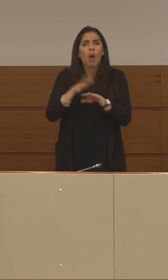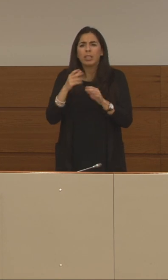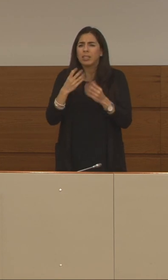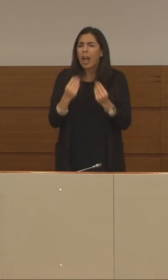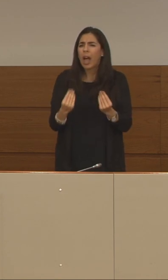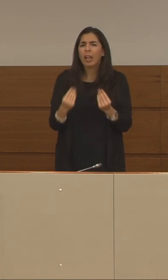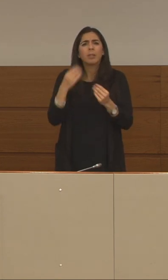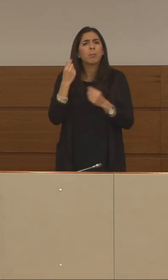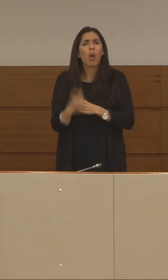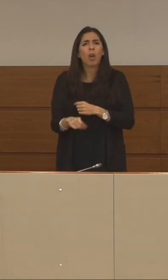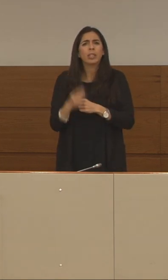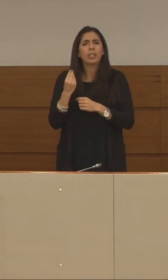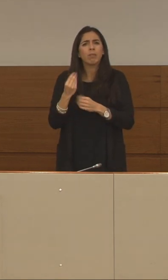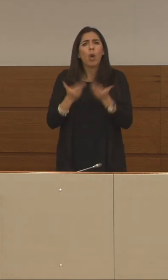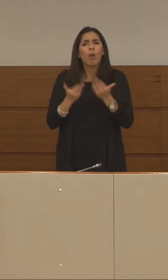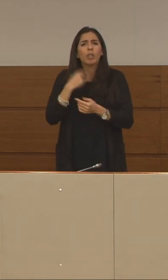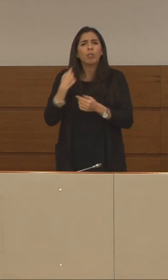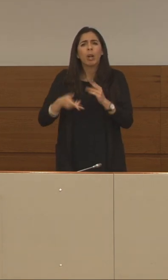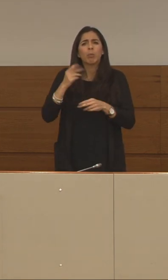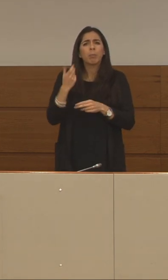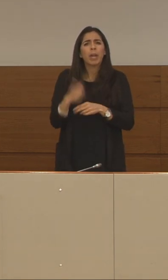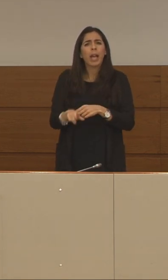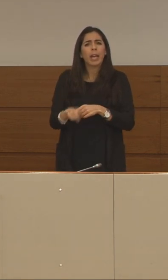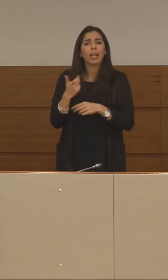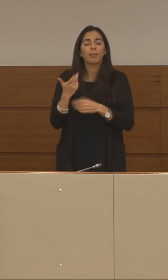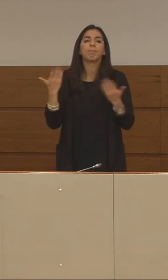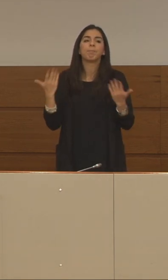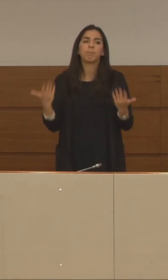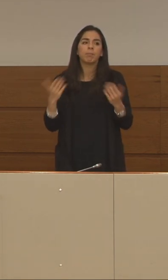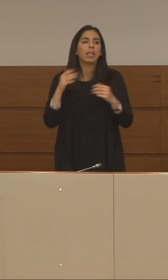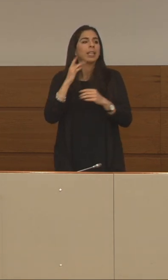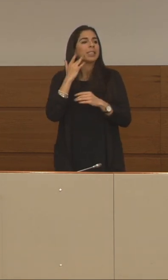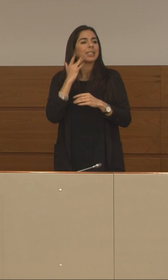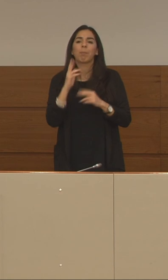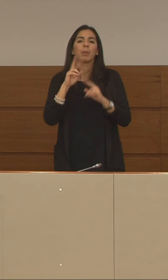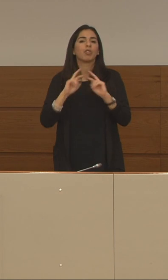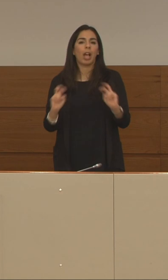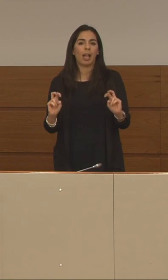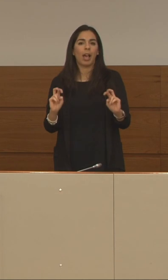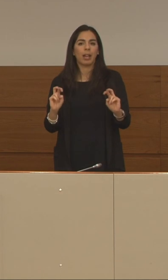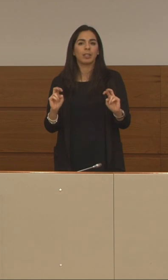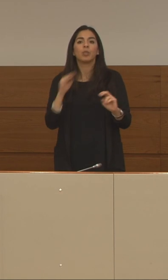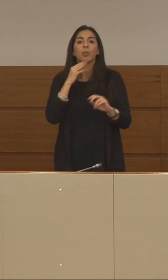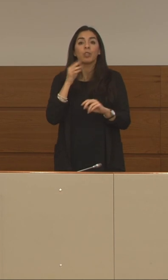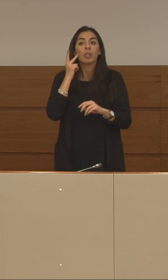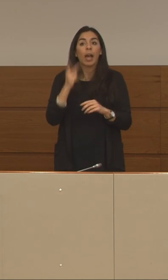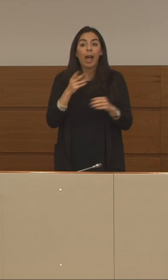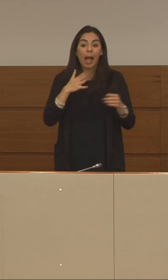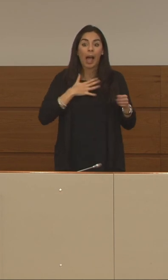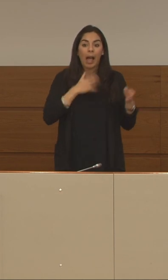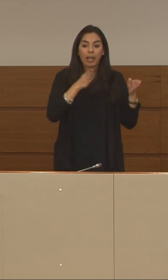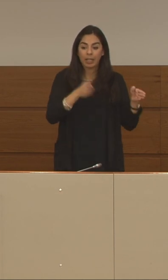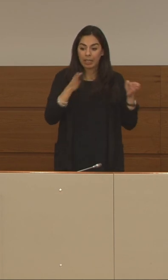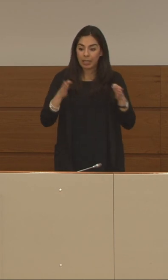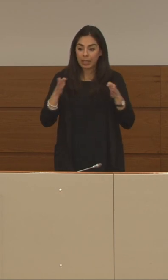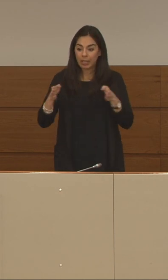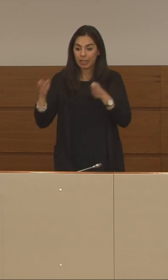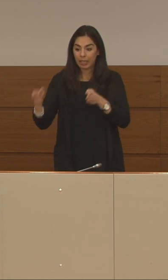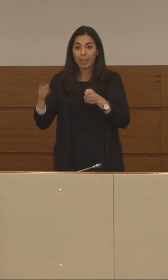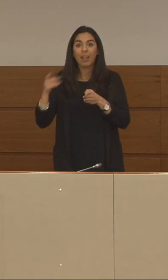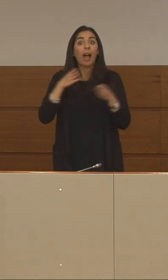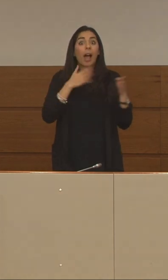alto intanto se si stratifica se si va da semplice analisi si stratifica per età scopriamo che non